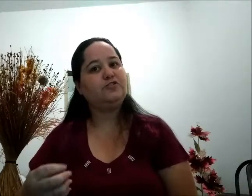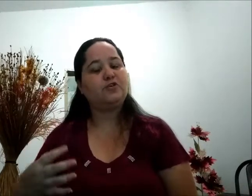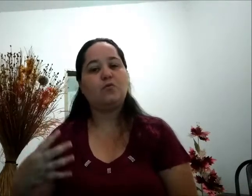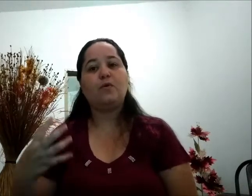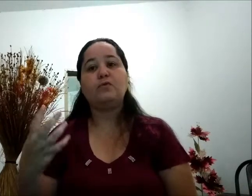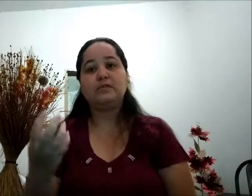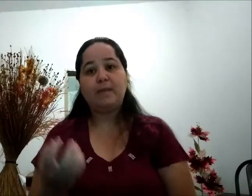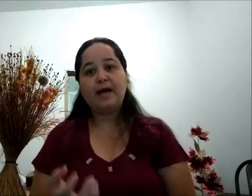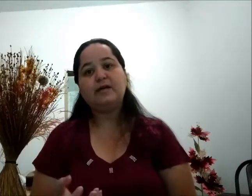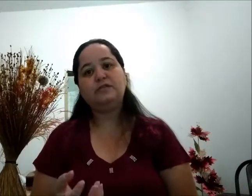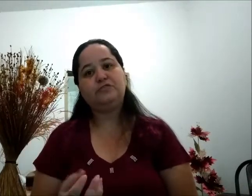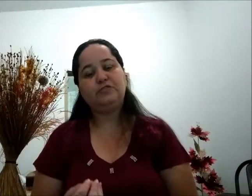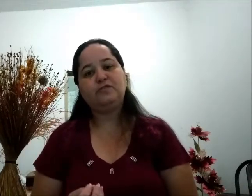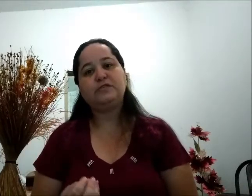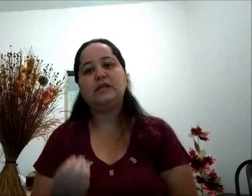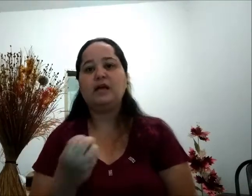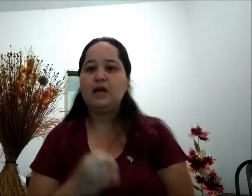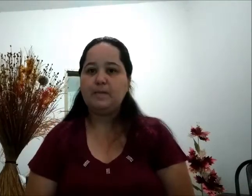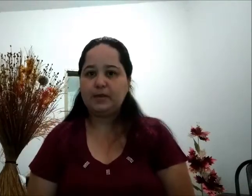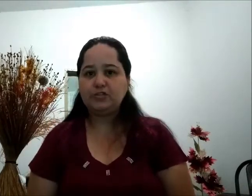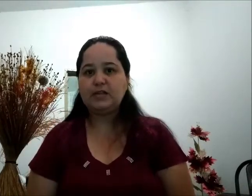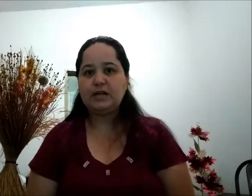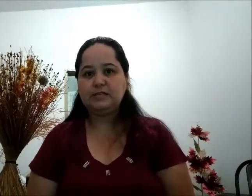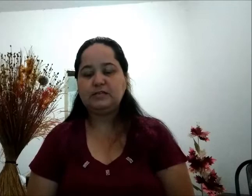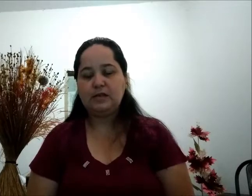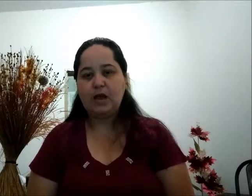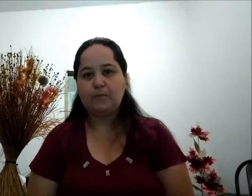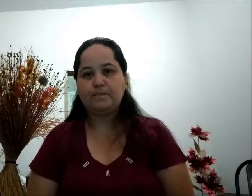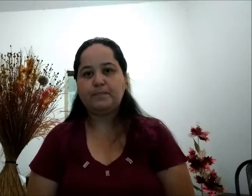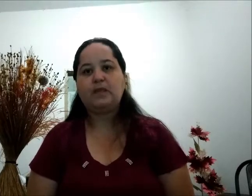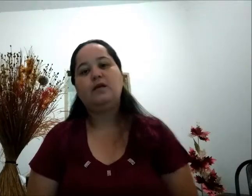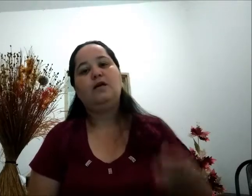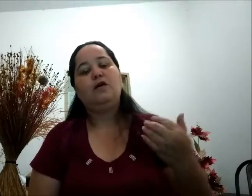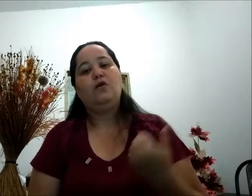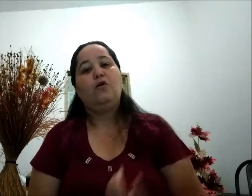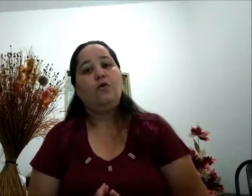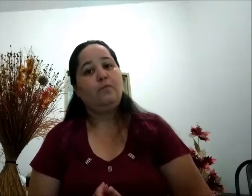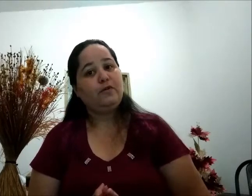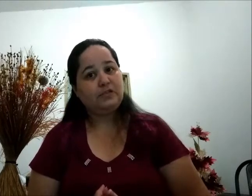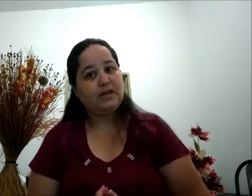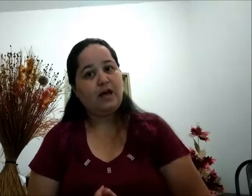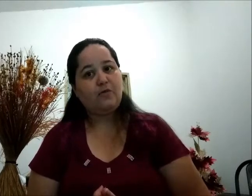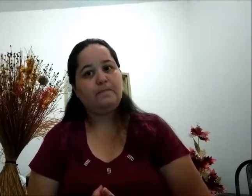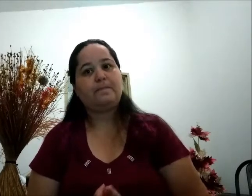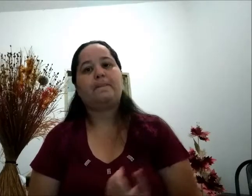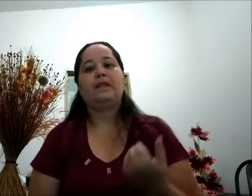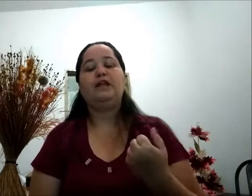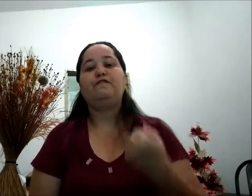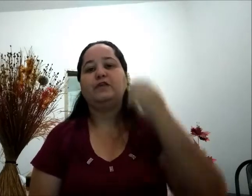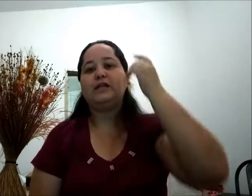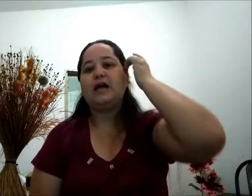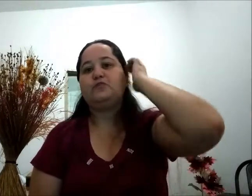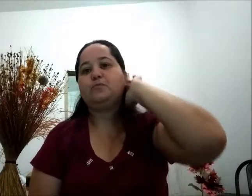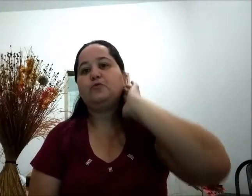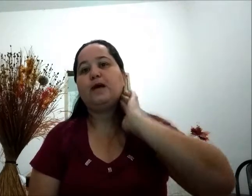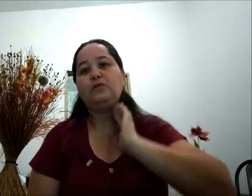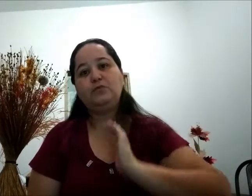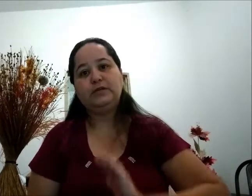característica, alguma coisa marcante em você para te dar esse sinal. O meu sinal, ele foi dado por uma aluna